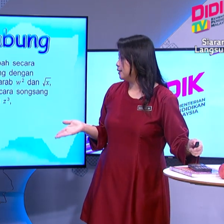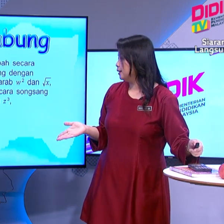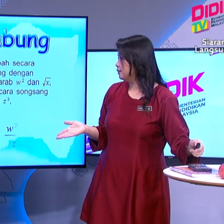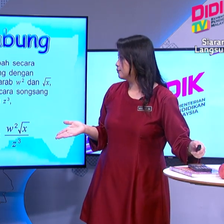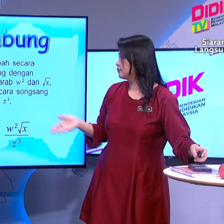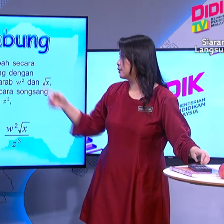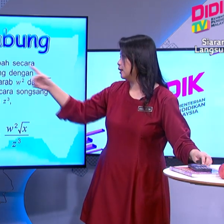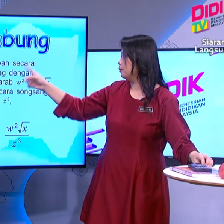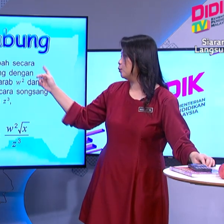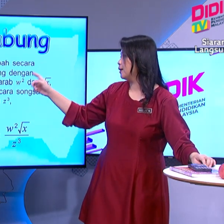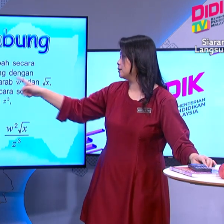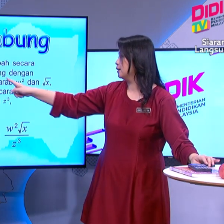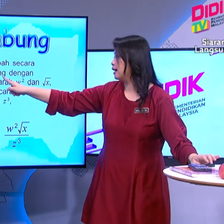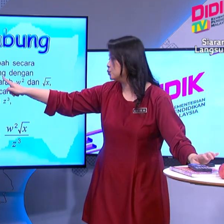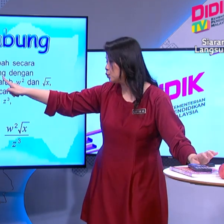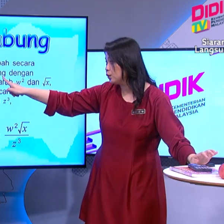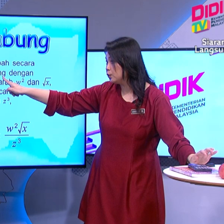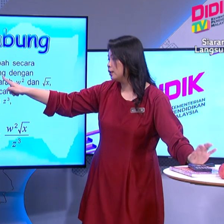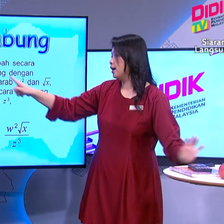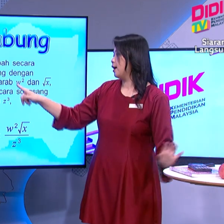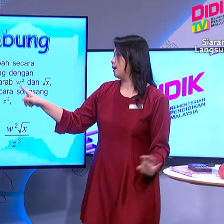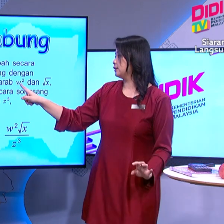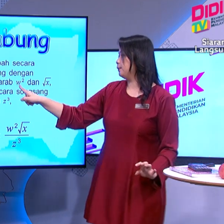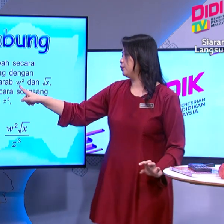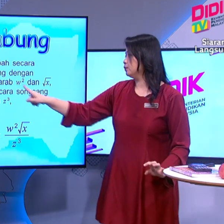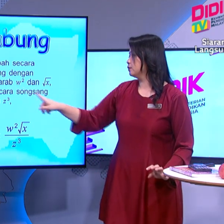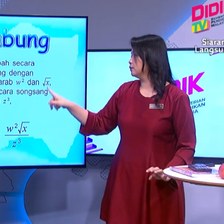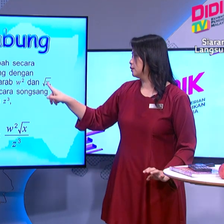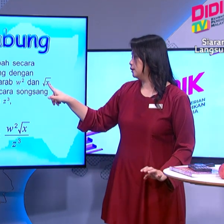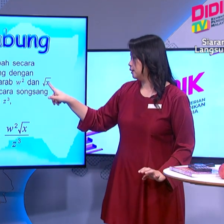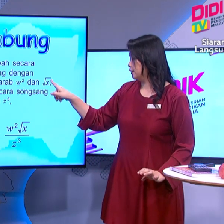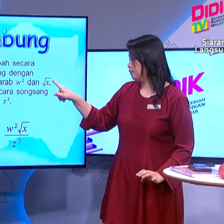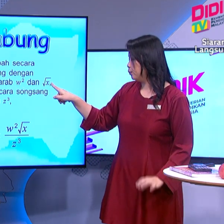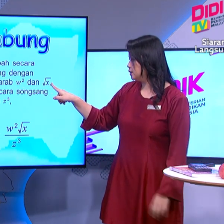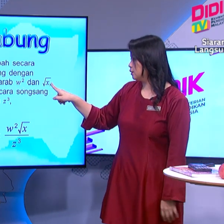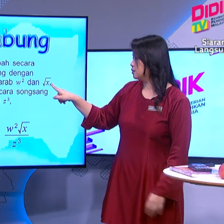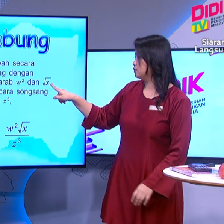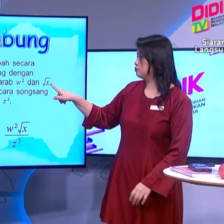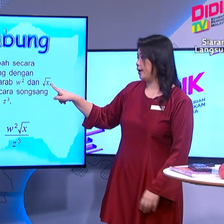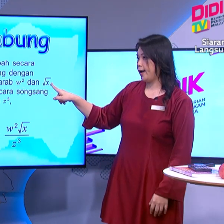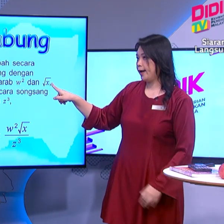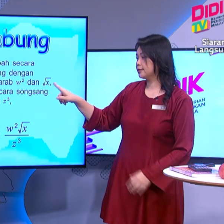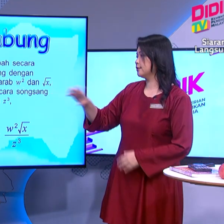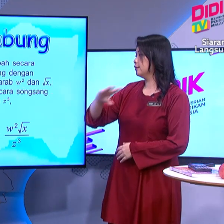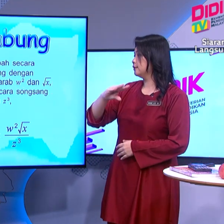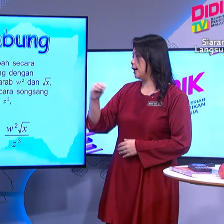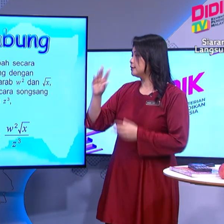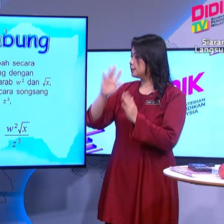macan ini kalau berubah langsung tabiu Hai Jaan puncel cos2x dan